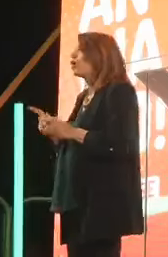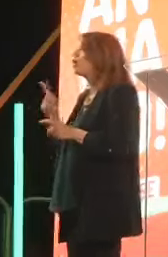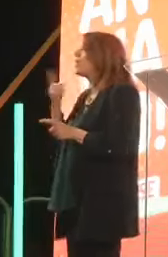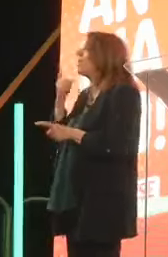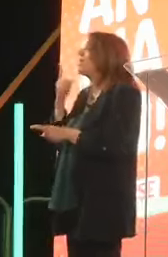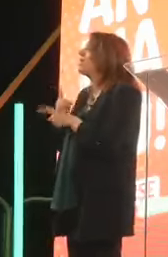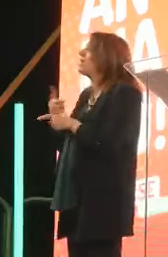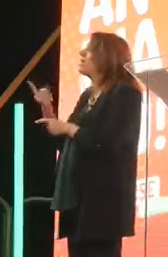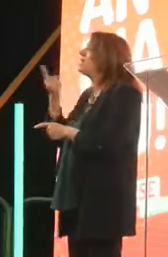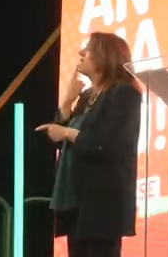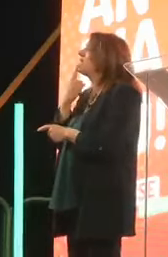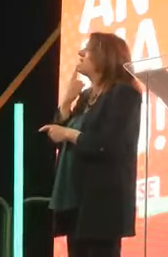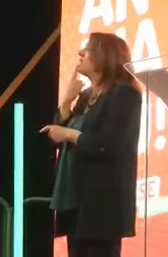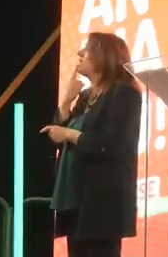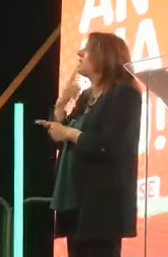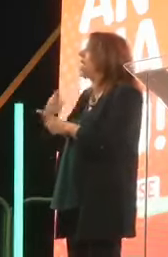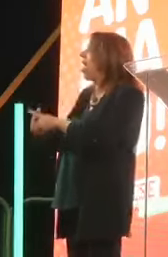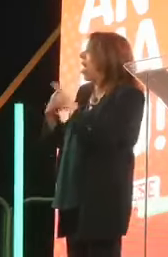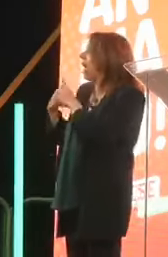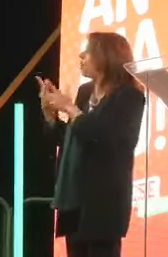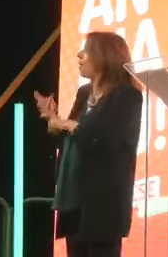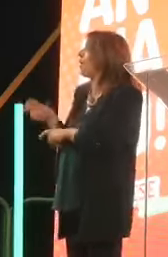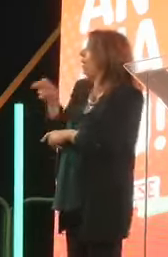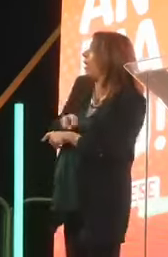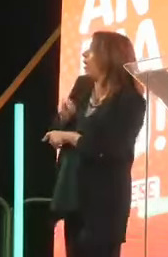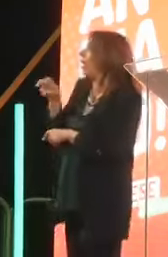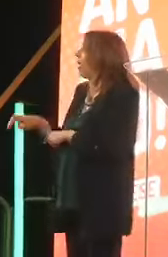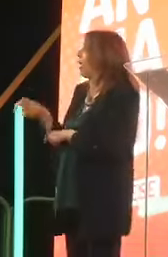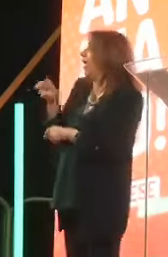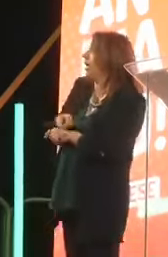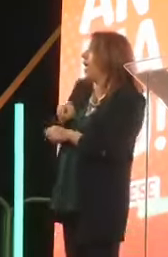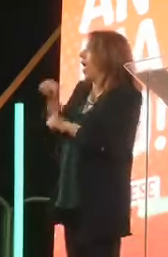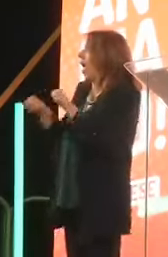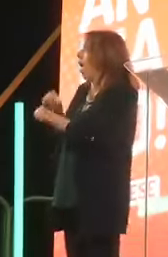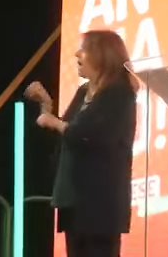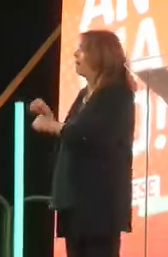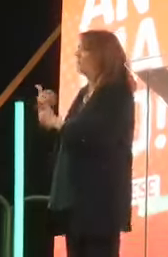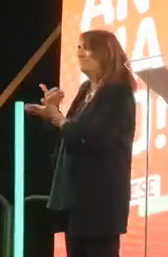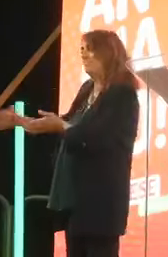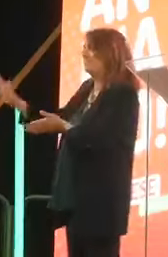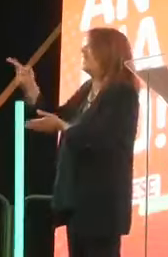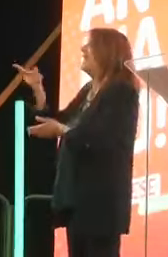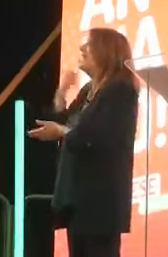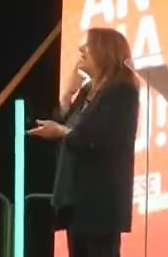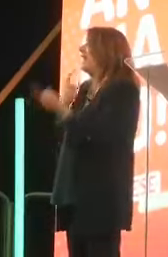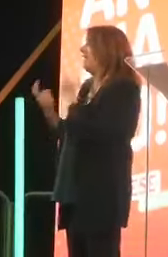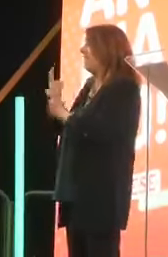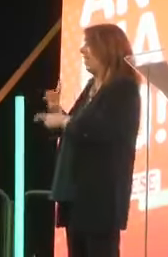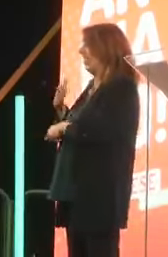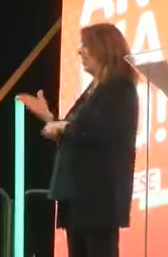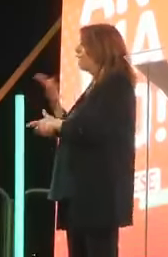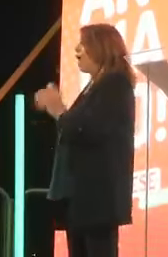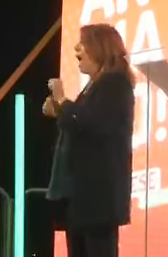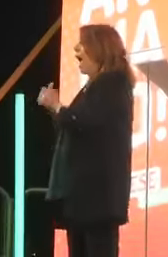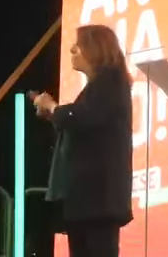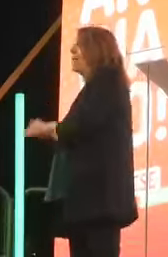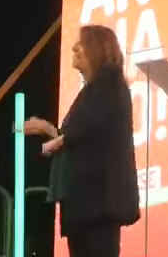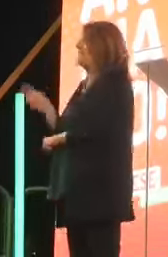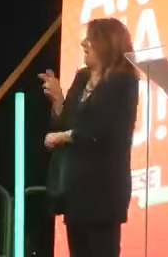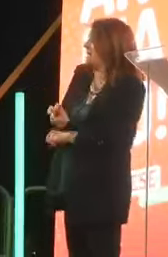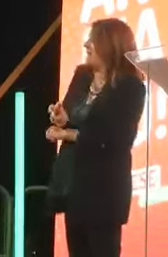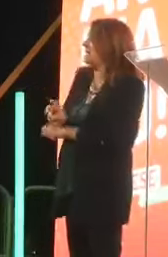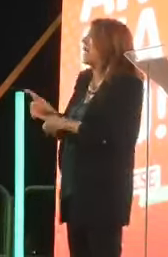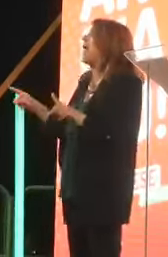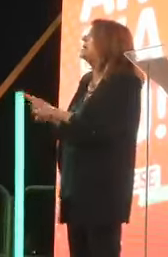lontani i trasformisti come quelli che di volta in volta passano da destra a sinistra come se fosse la